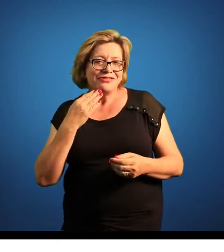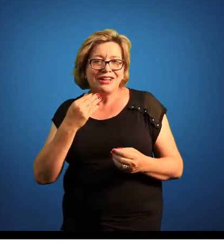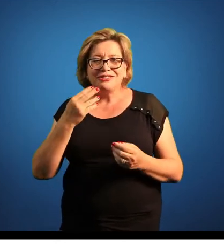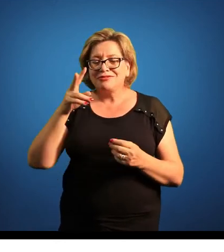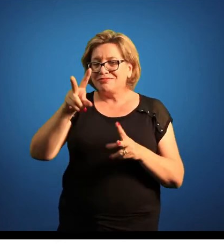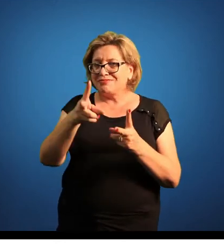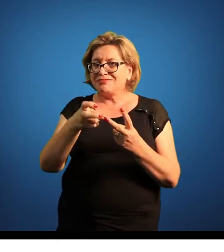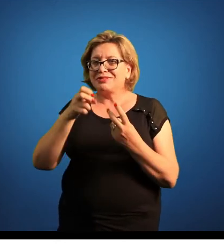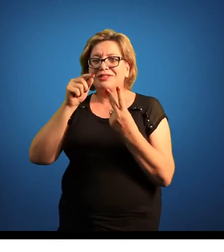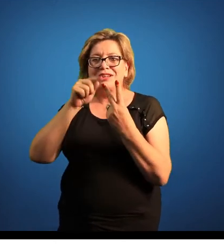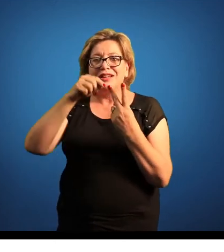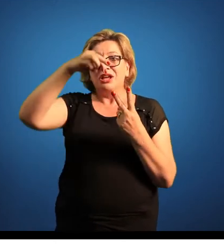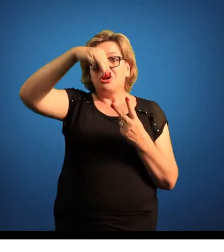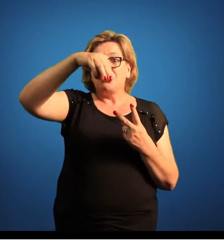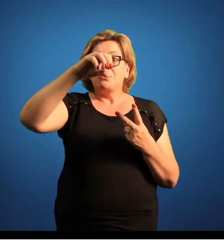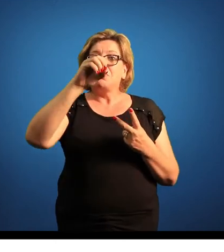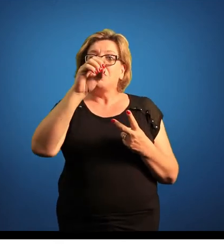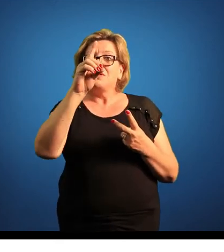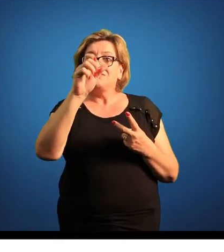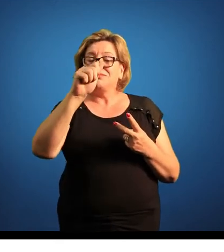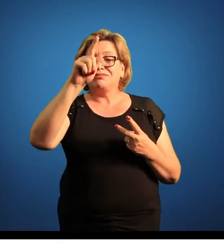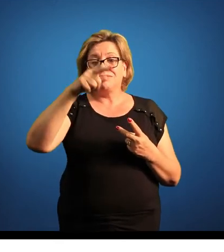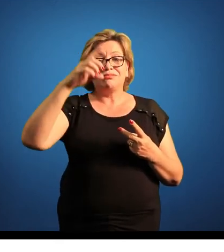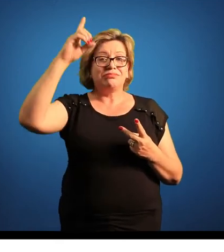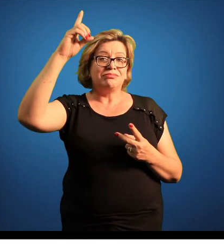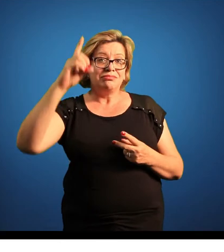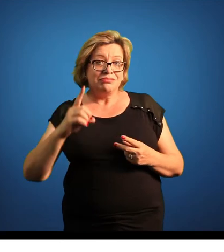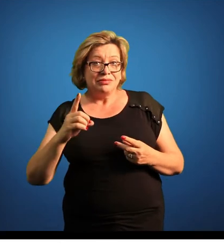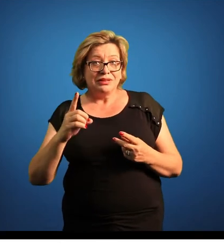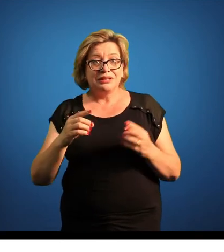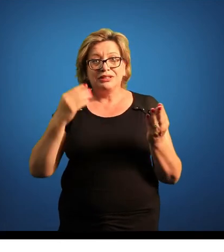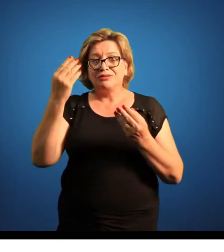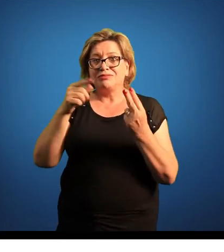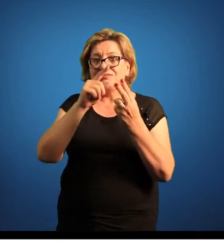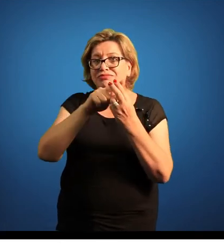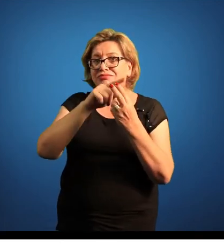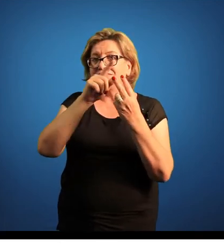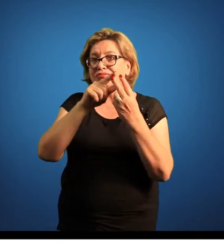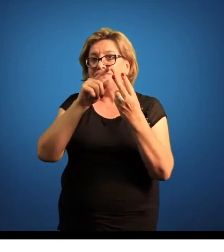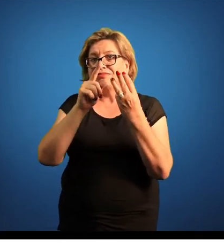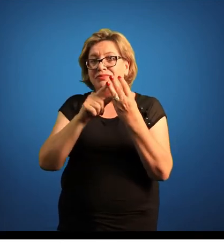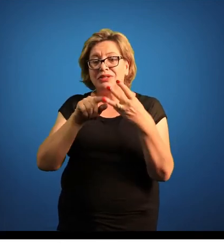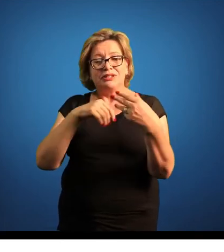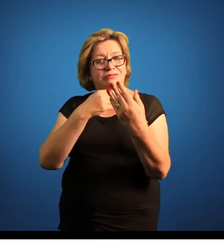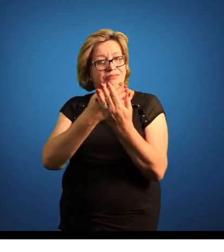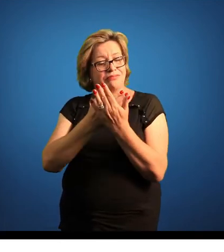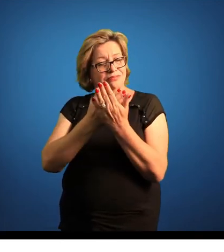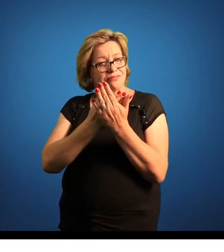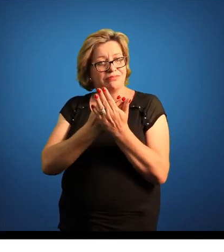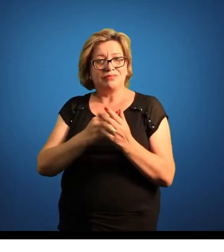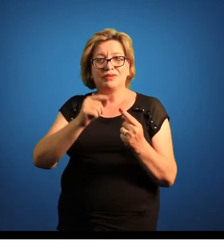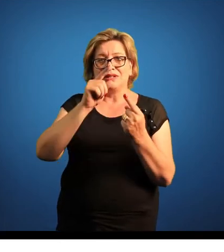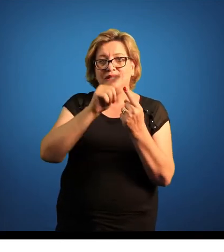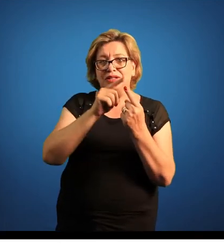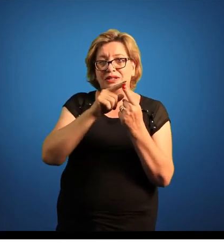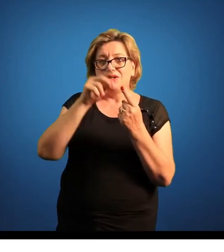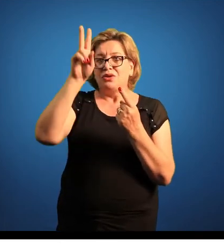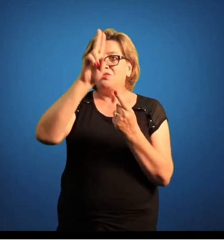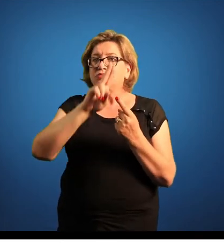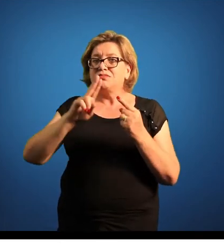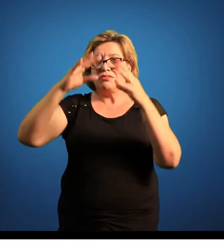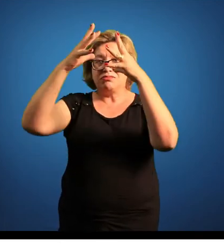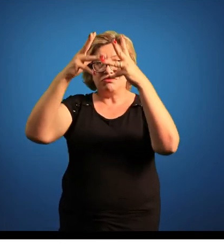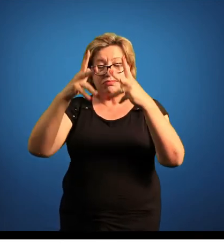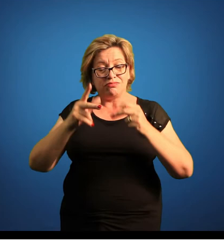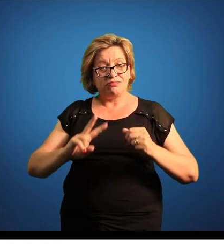como é na população em geral. Então, das três medidas que a gente viu aqui, a média é aquela que utiliza todos os